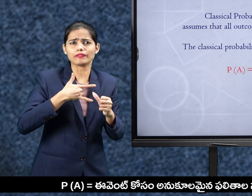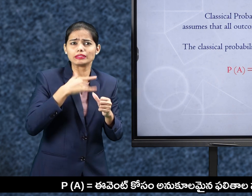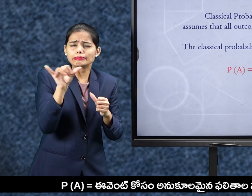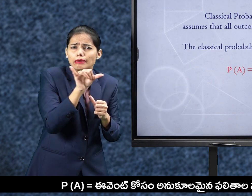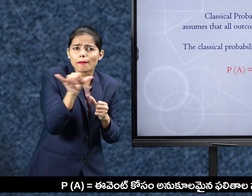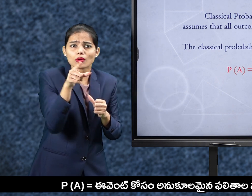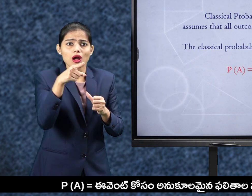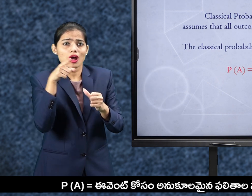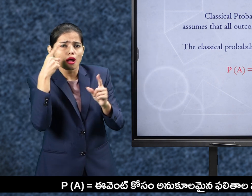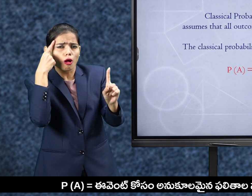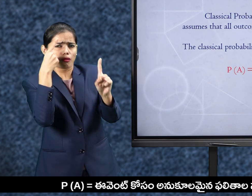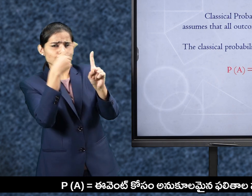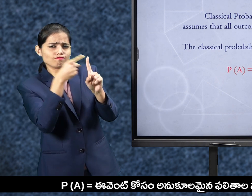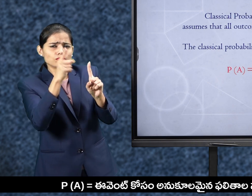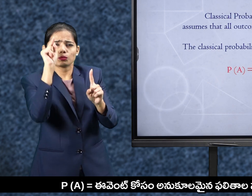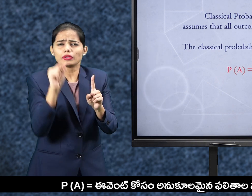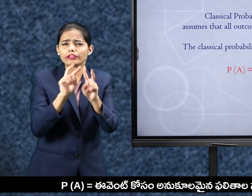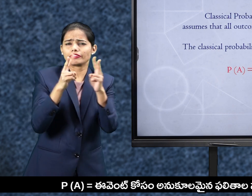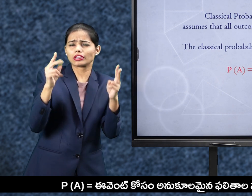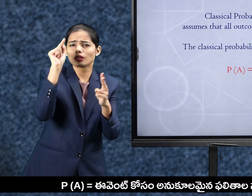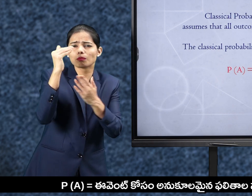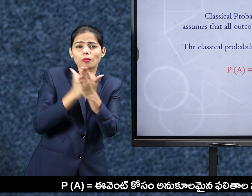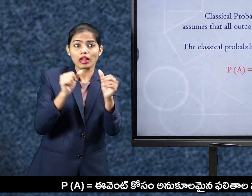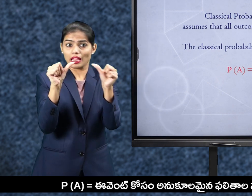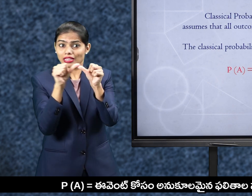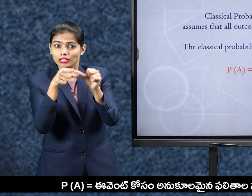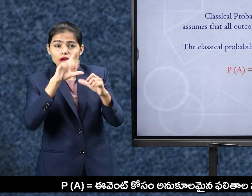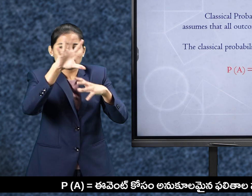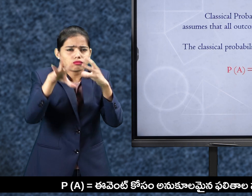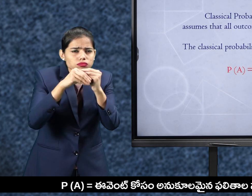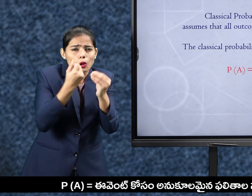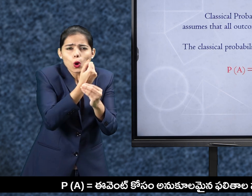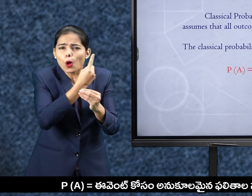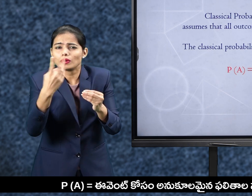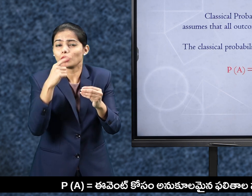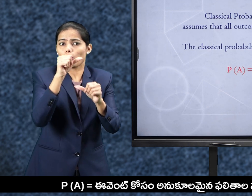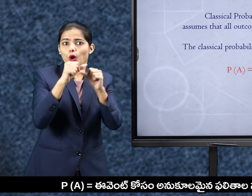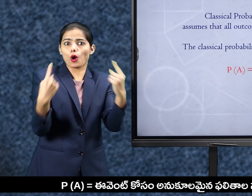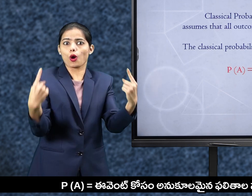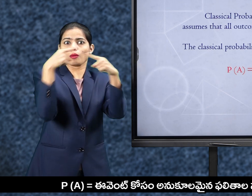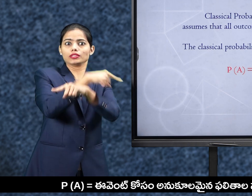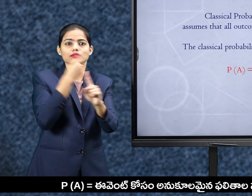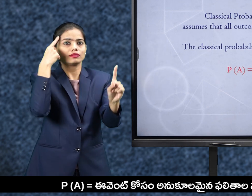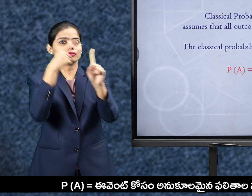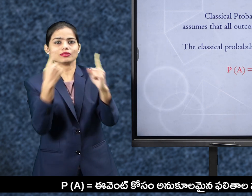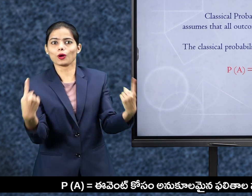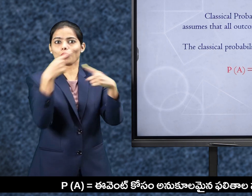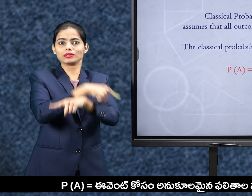to ఈవెంట్ కోసం అనుకూలమైన ఫలితాల సంఖ్య బై మొత్తం సాధ్యమయ్యే ఫలితాల